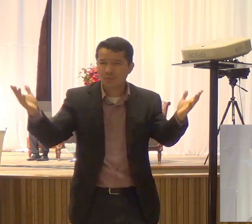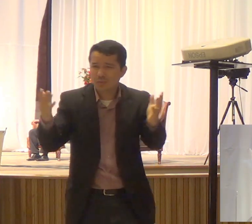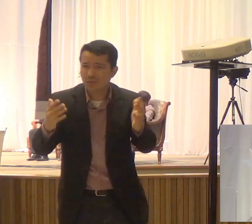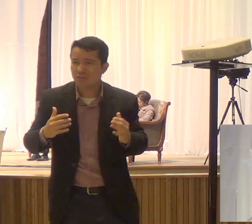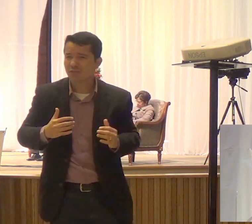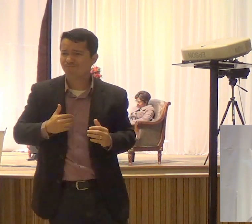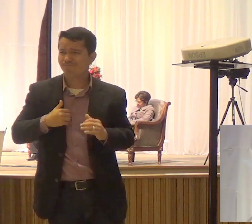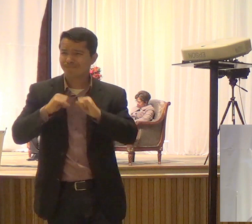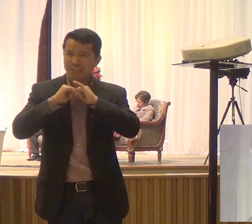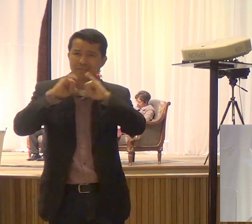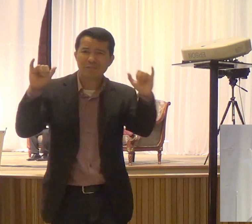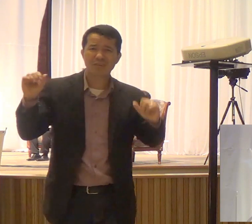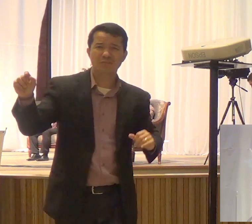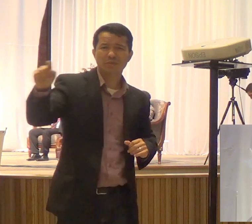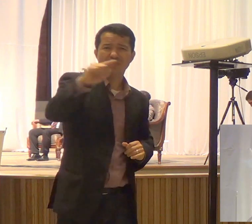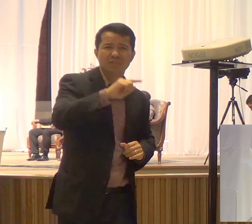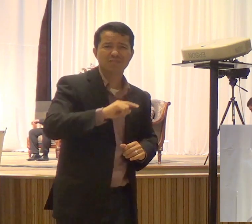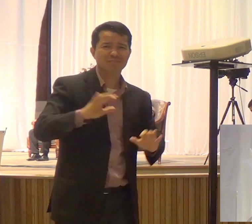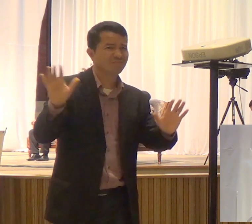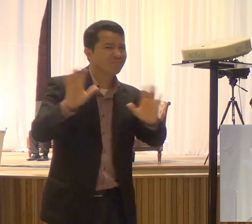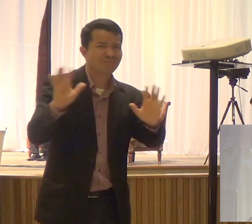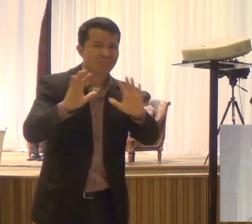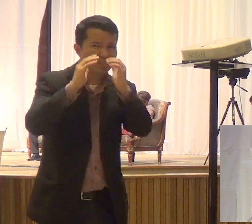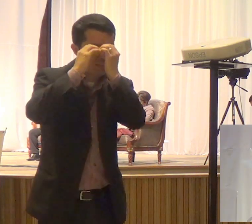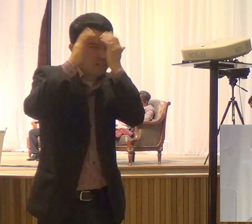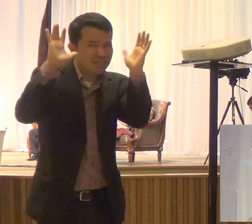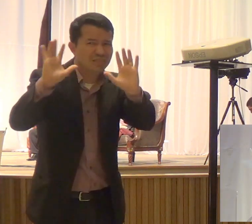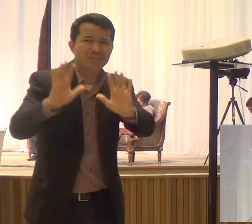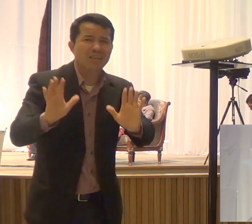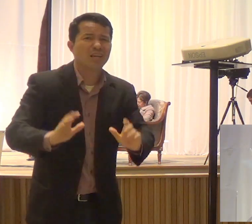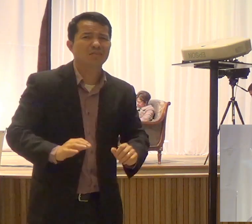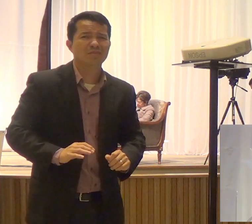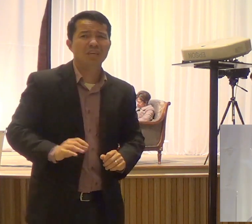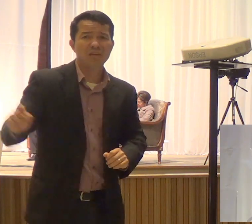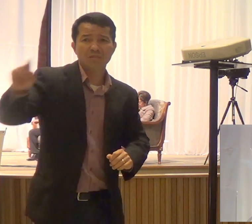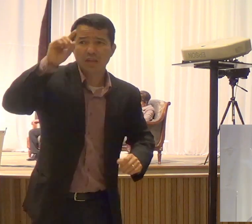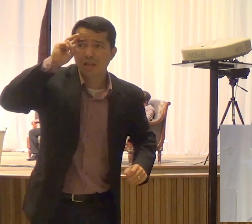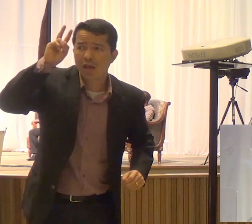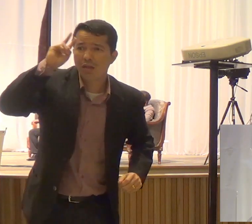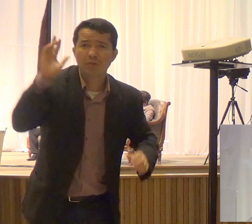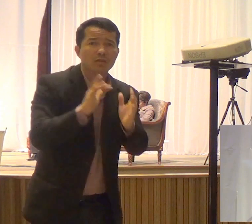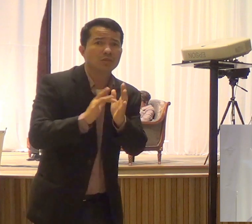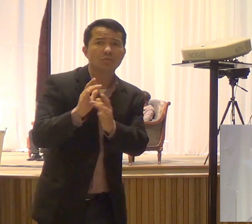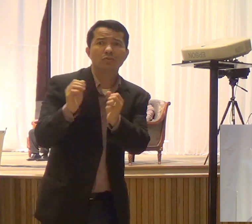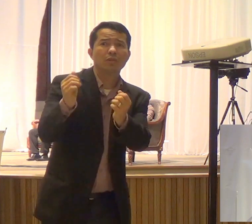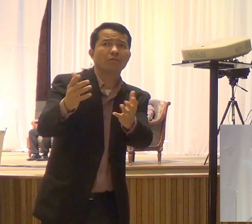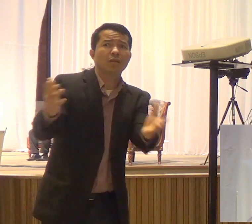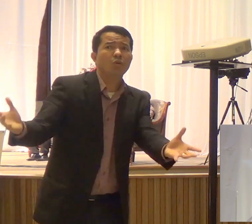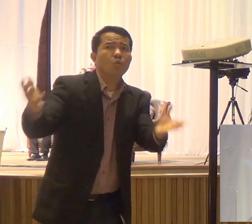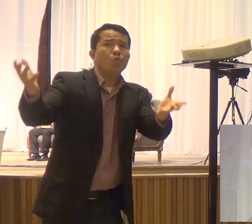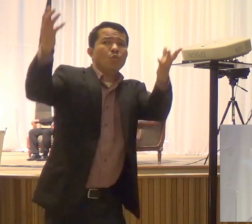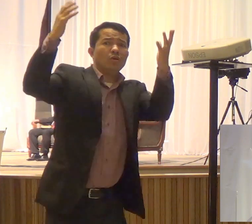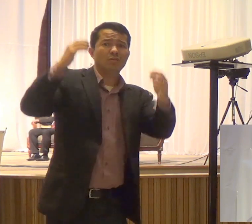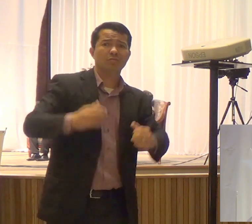não desista. Carrega o teu coração com o valor da perseverança. Daqui a pouco a